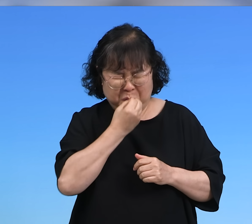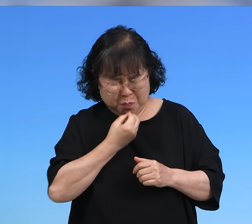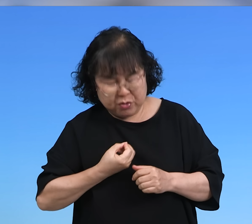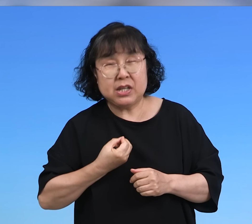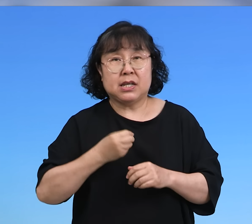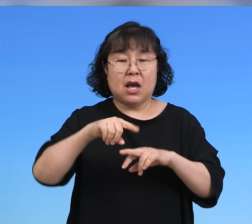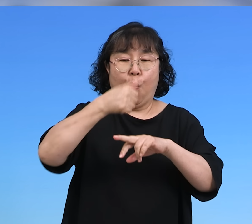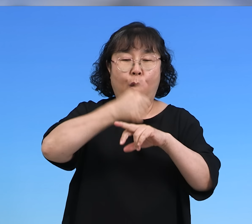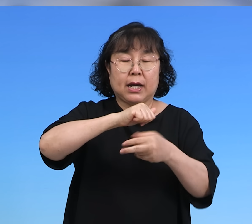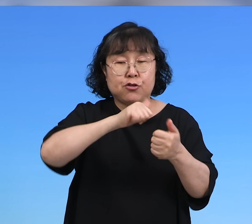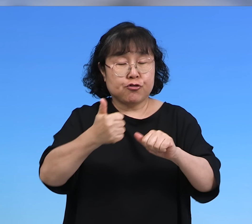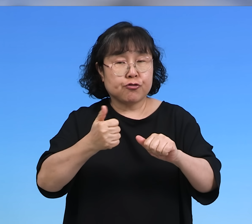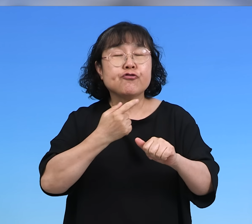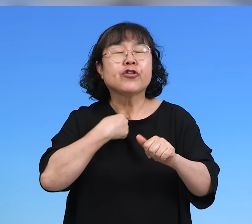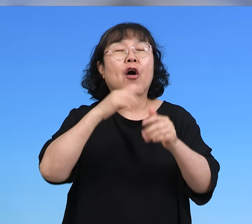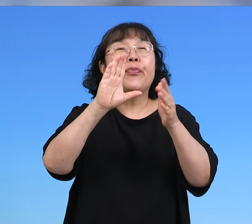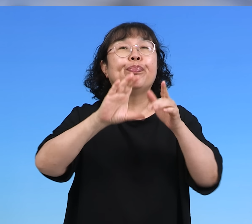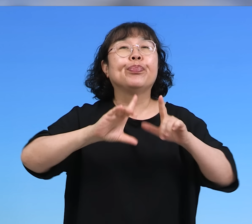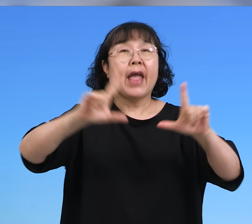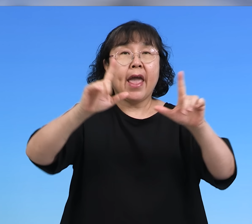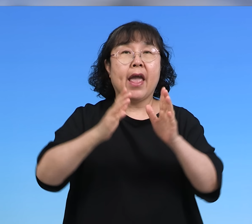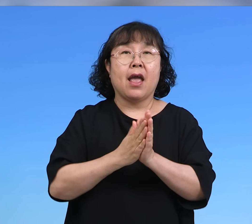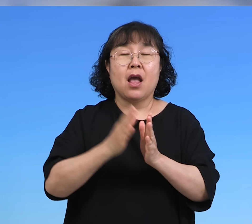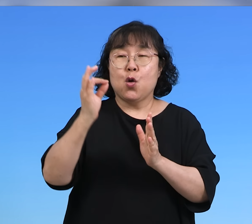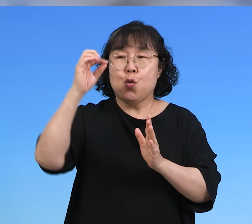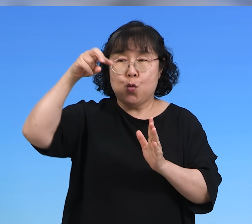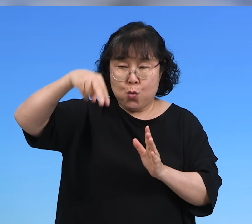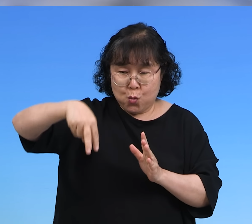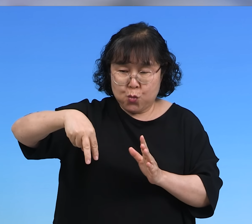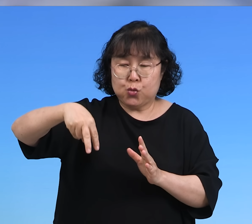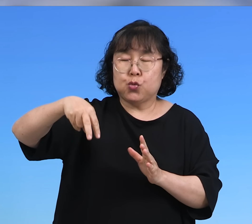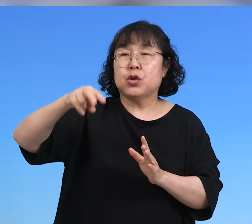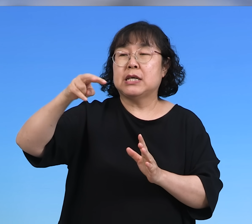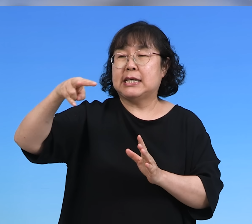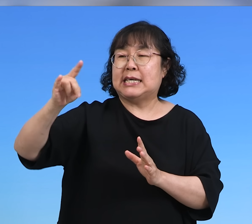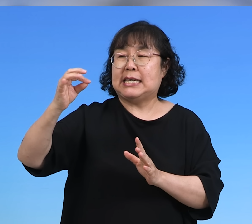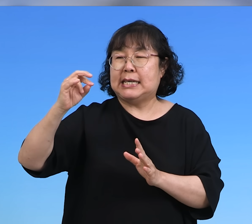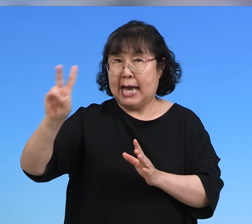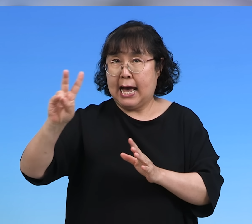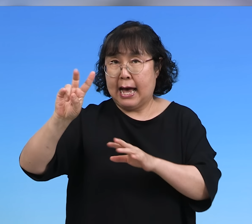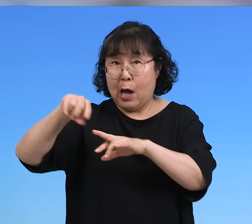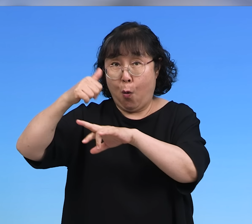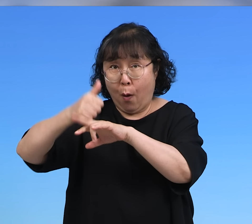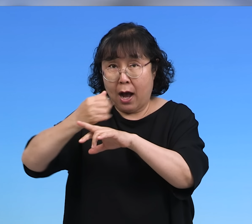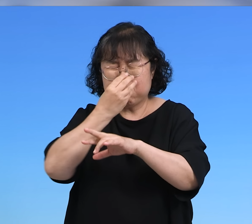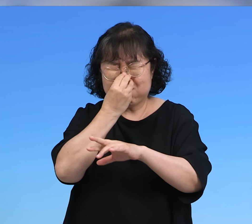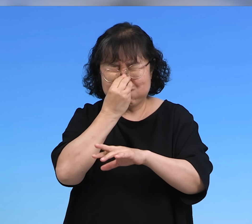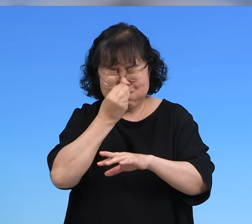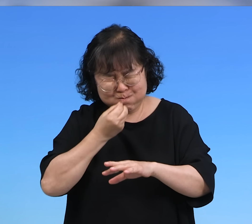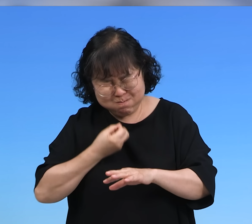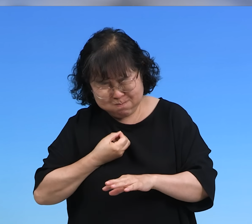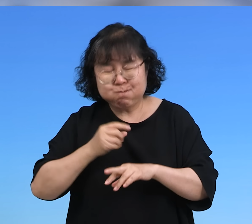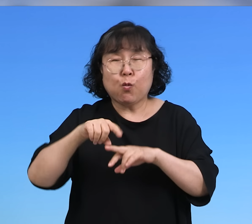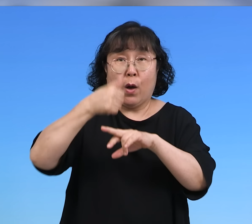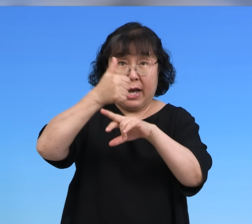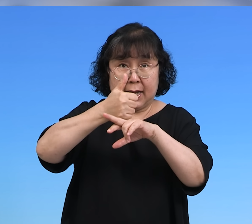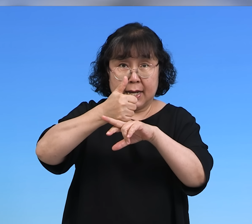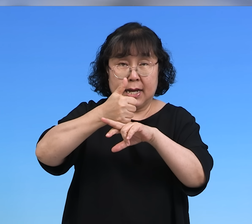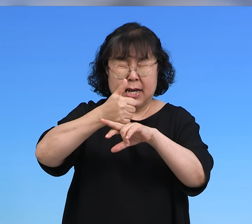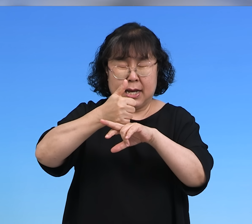많이 했던 딱 나오잖아요. 이게 길이나 있잖아요. 그래서 제가 등산을 가다가 또 길을 걷다가 차를 운전하다가